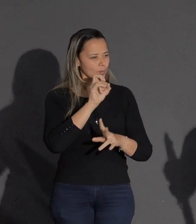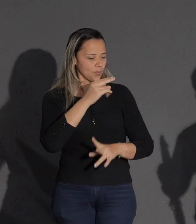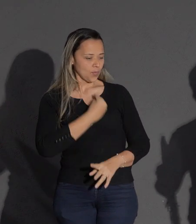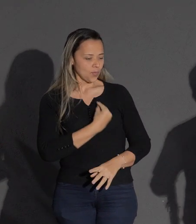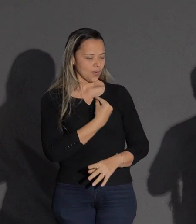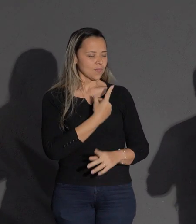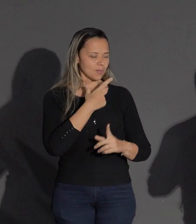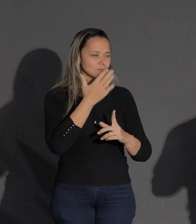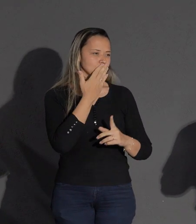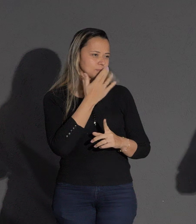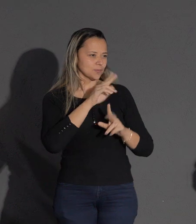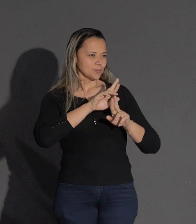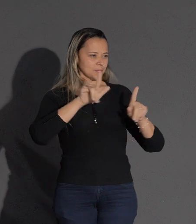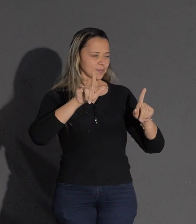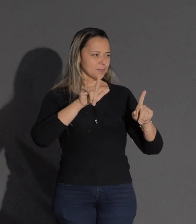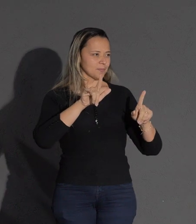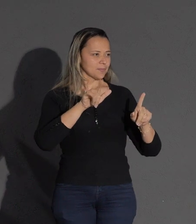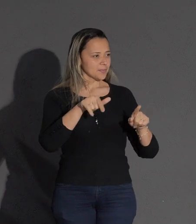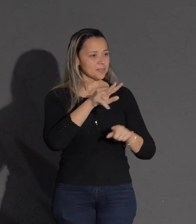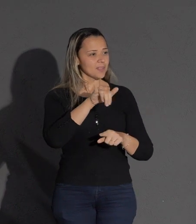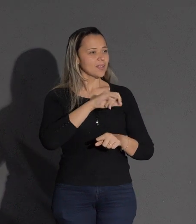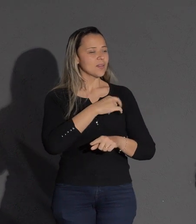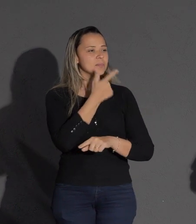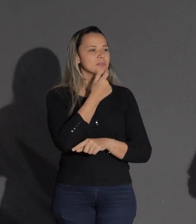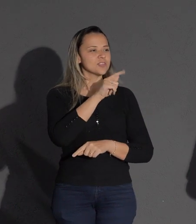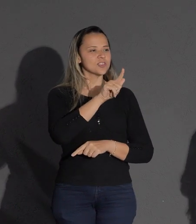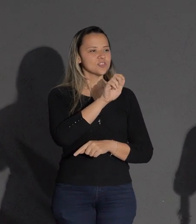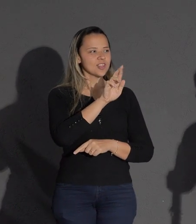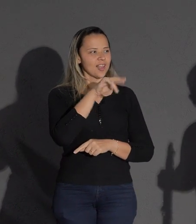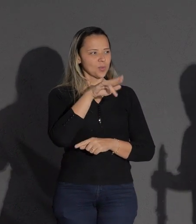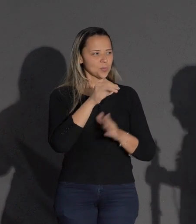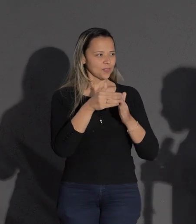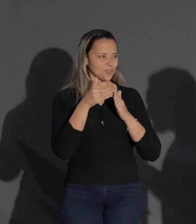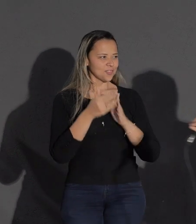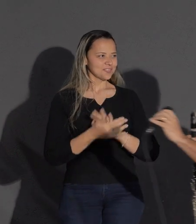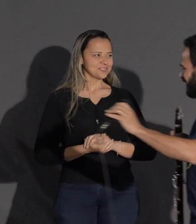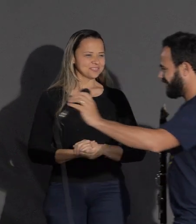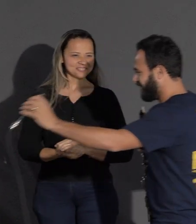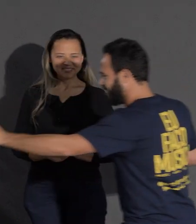dois clarinetes, que será com o aluno Geraldo. Por gentileza, Geraldo.